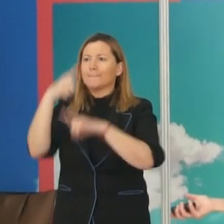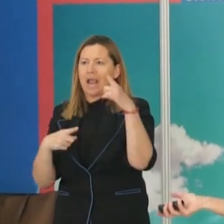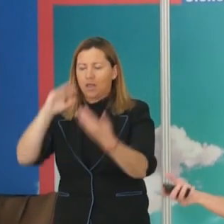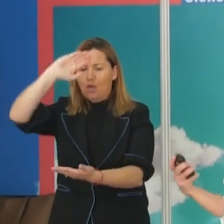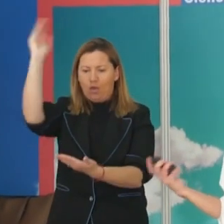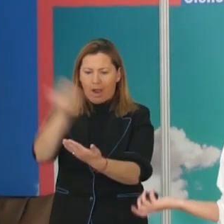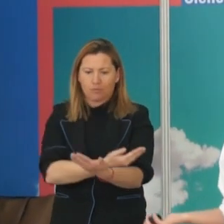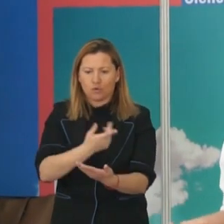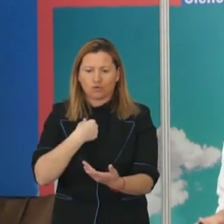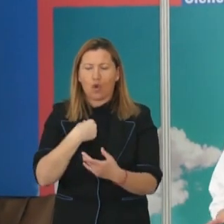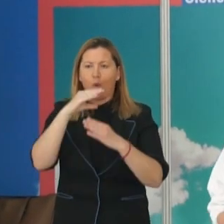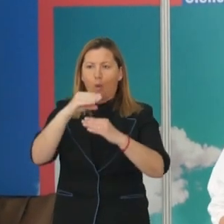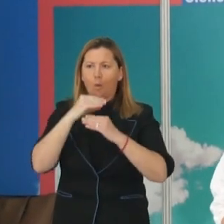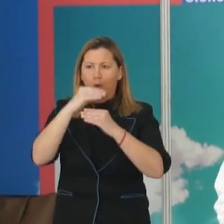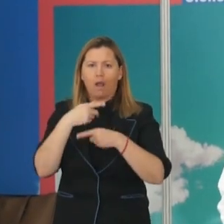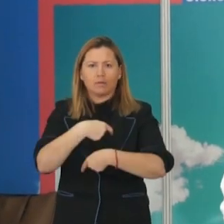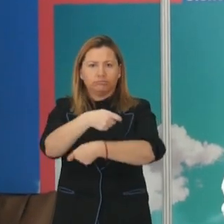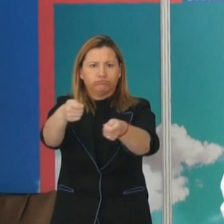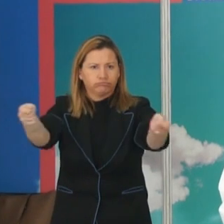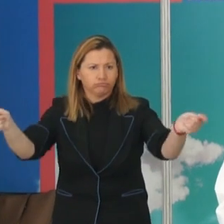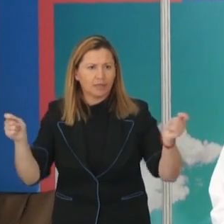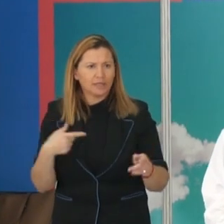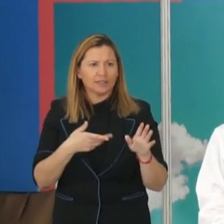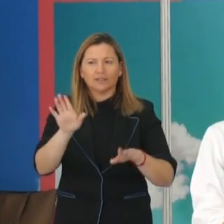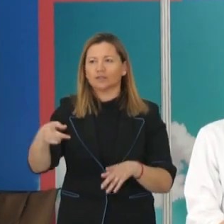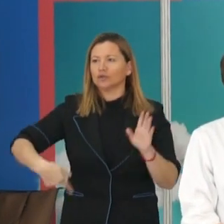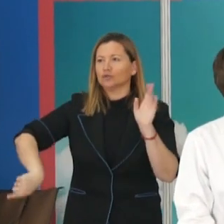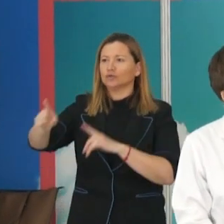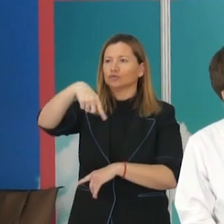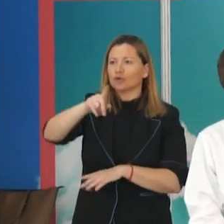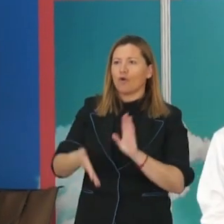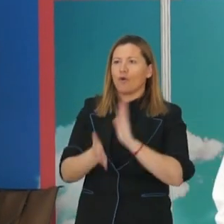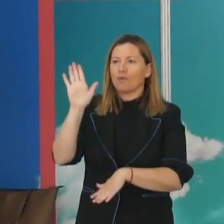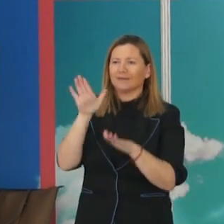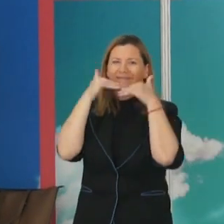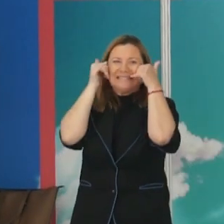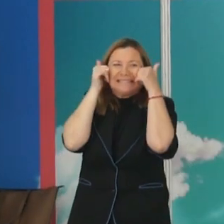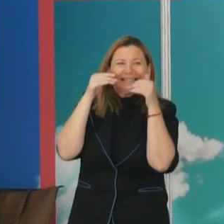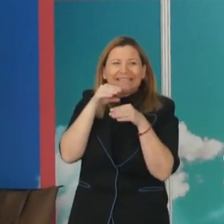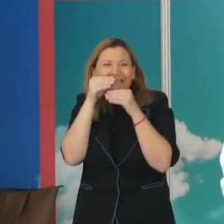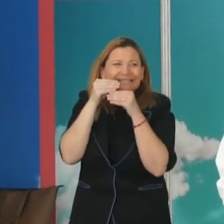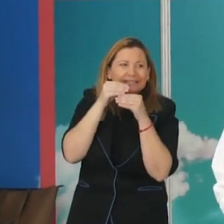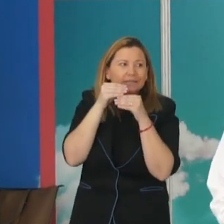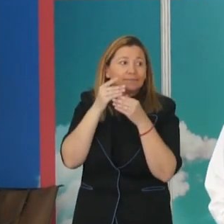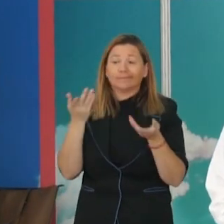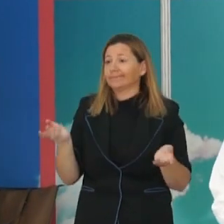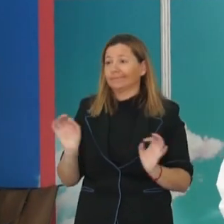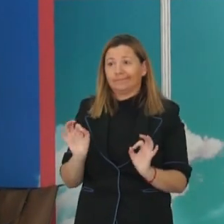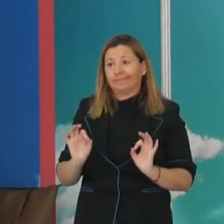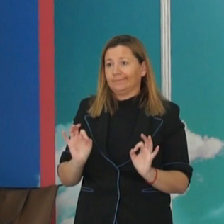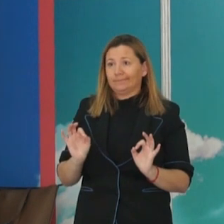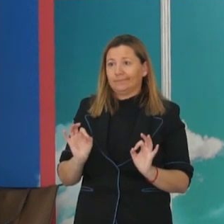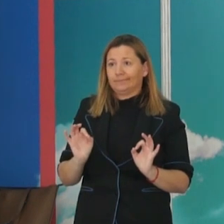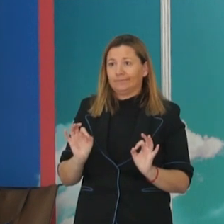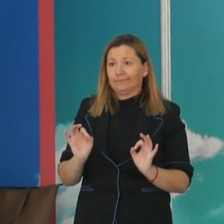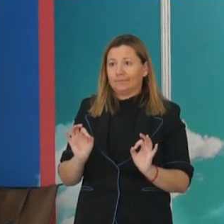preparo un bocadillo a todos, os vais felices como perdices con vuestro bocadillo, ¿vale? Pero no da para más. Media